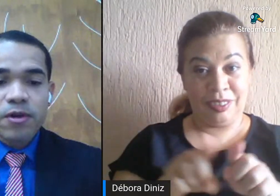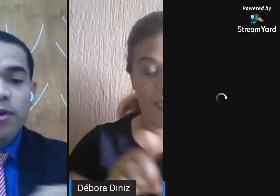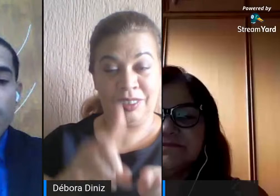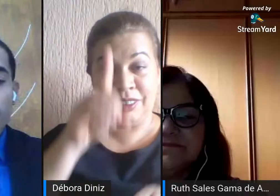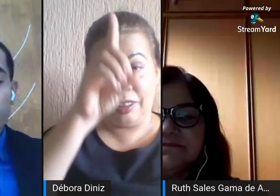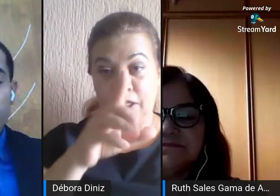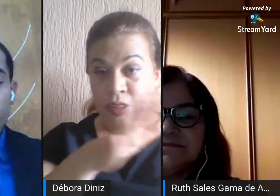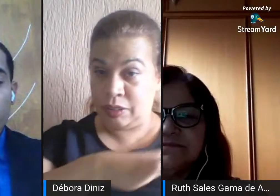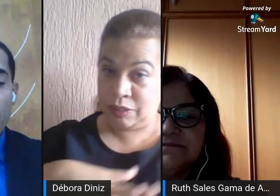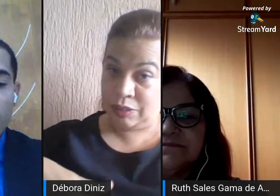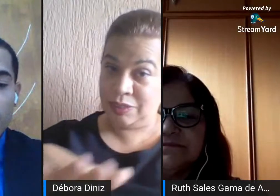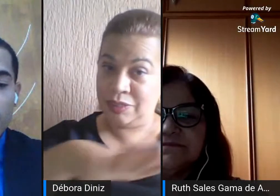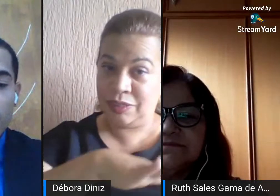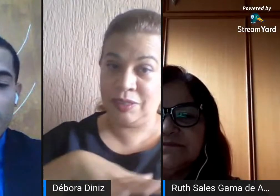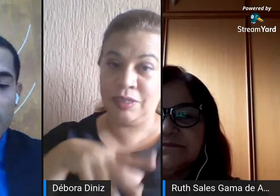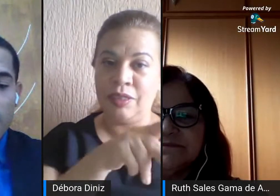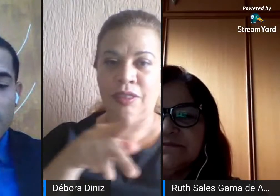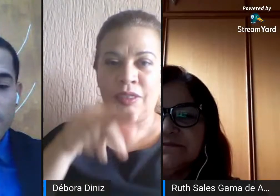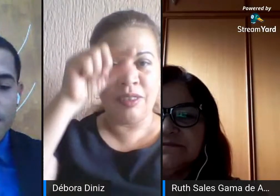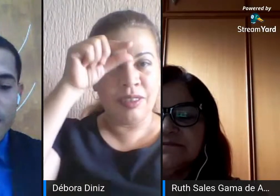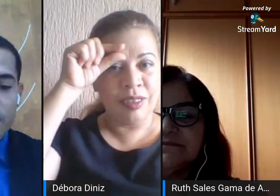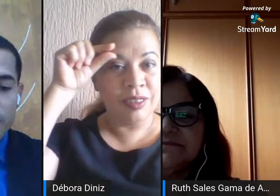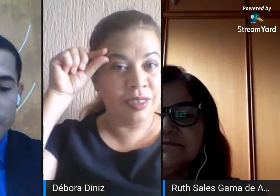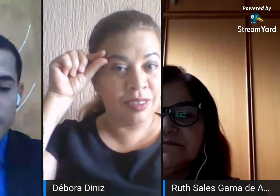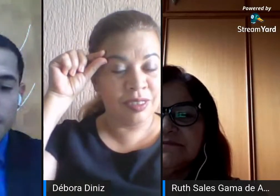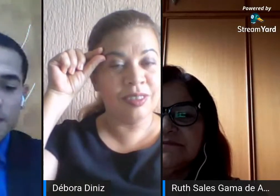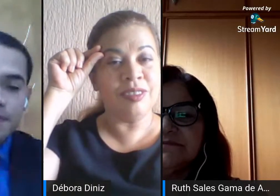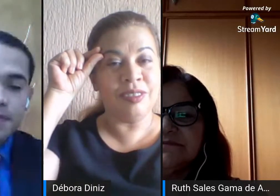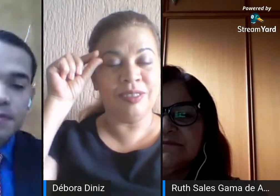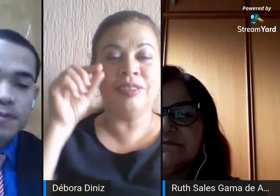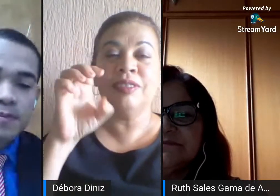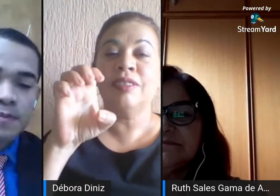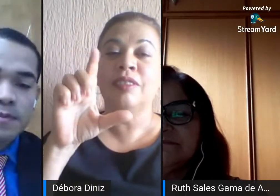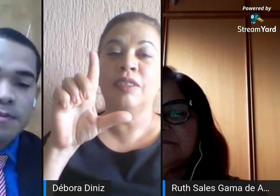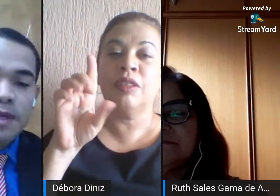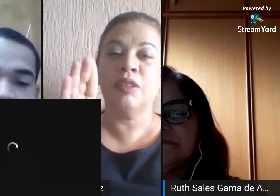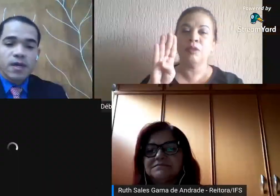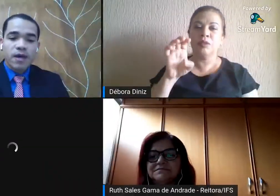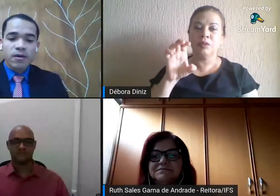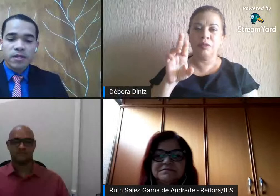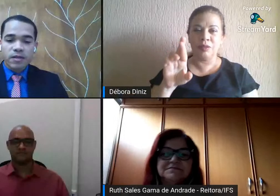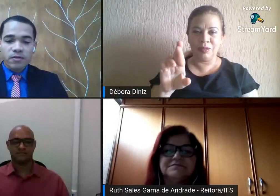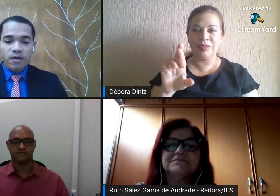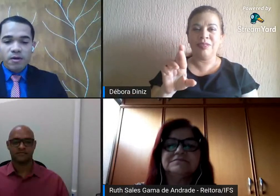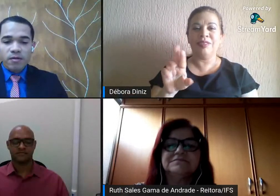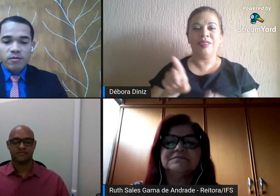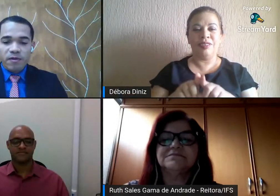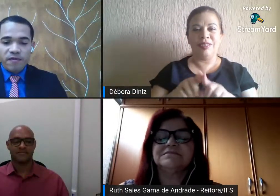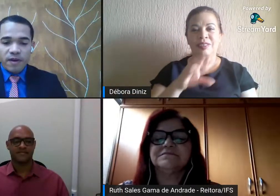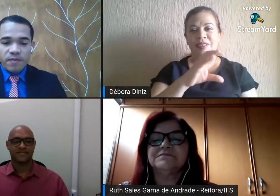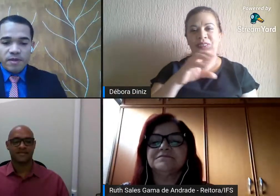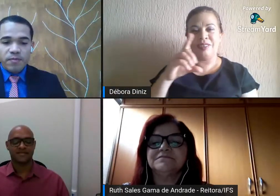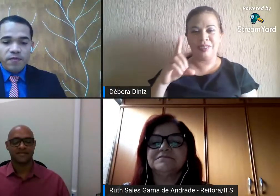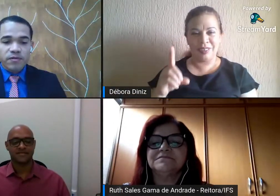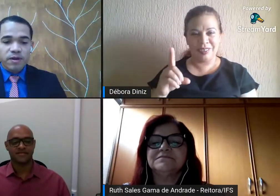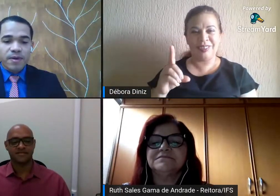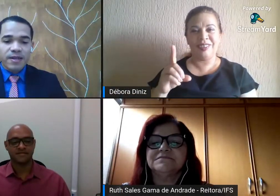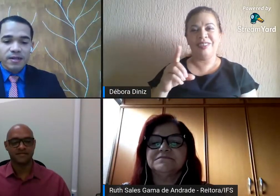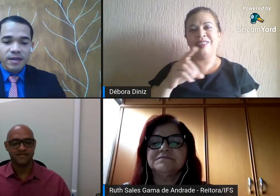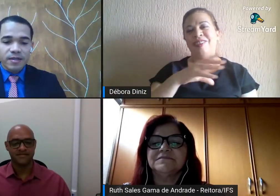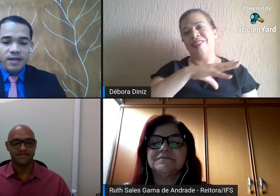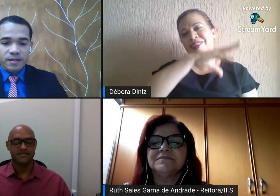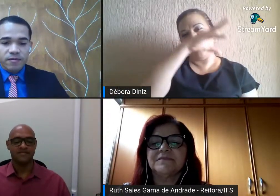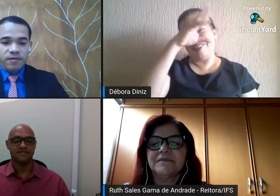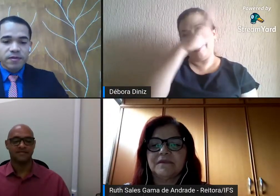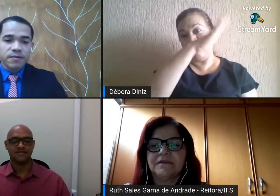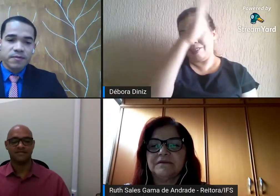campus, Aracaju, professor Elber Ribeiro Gama, e a coordenadora local do PROFECT, professora Maria